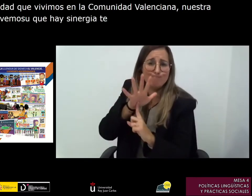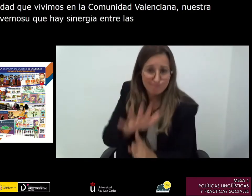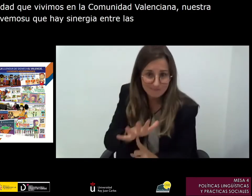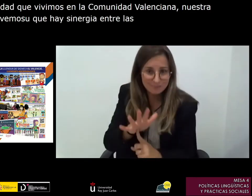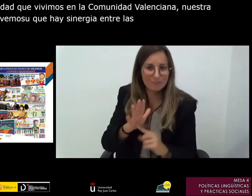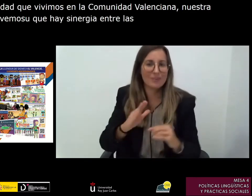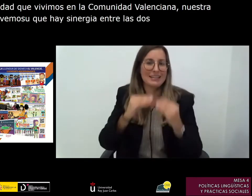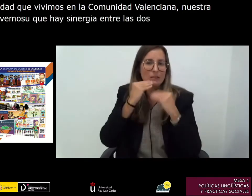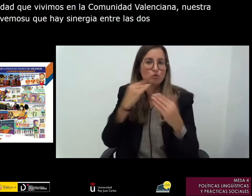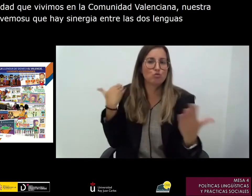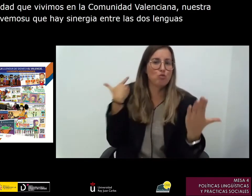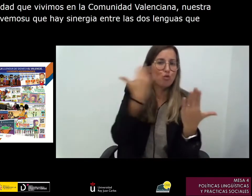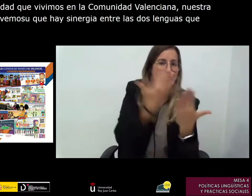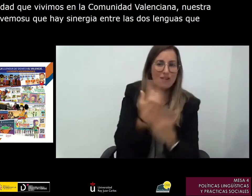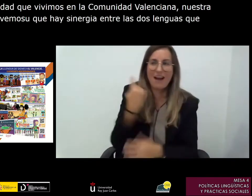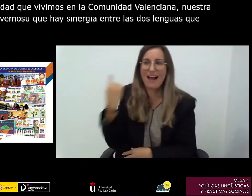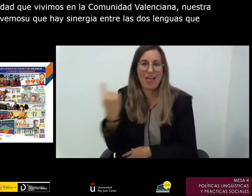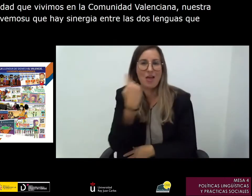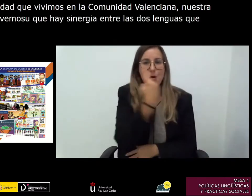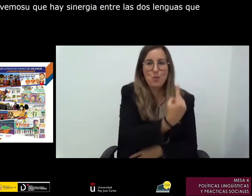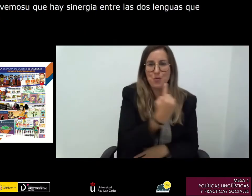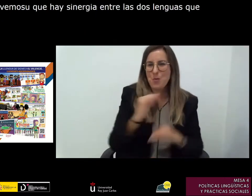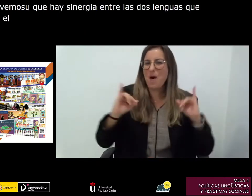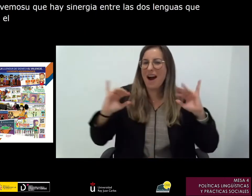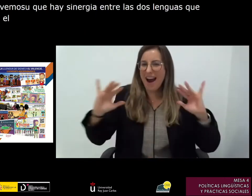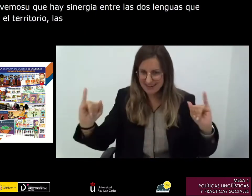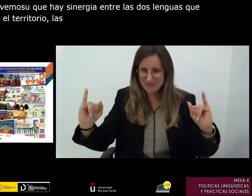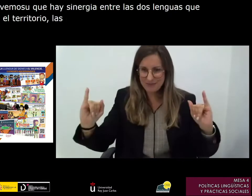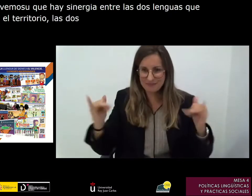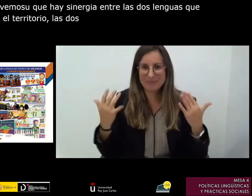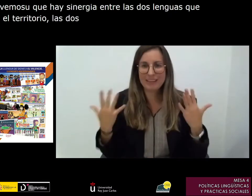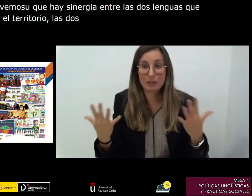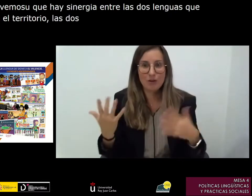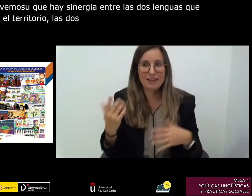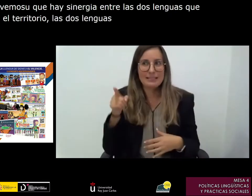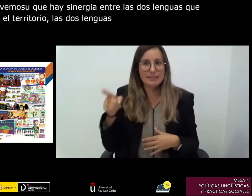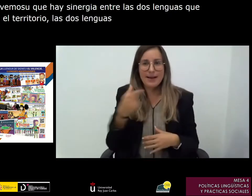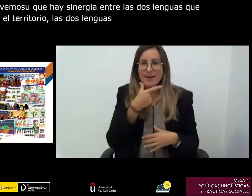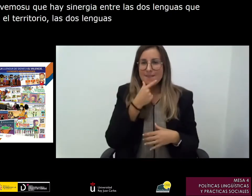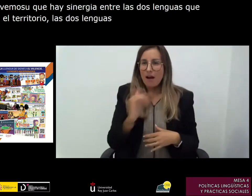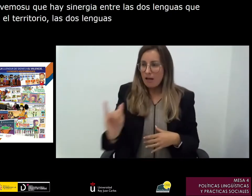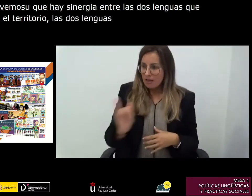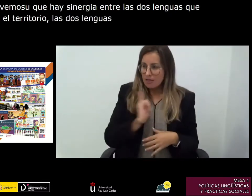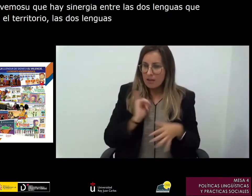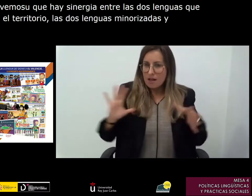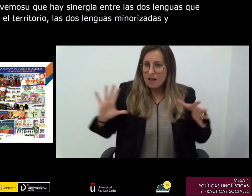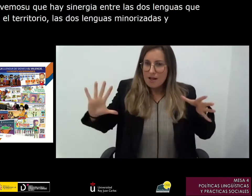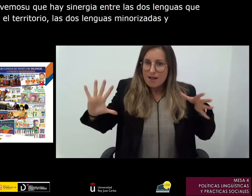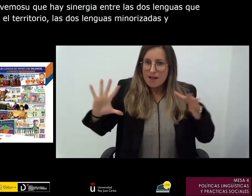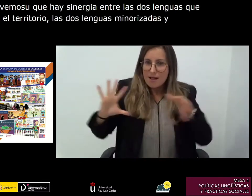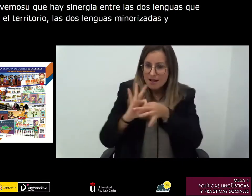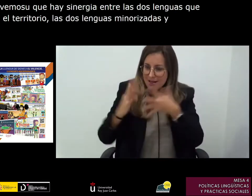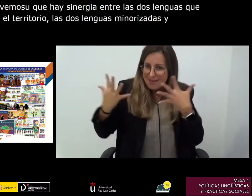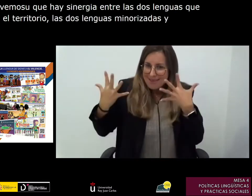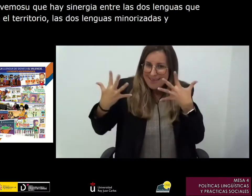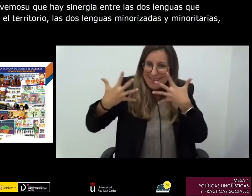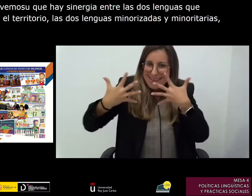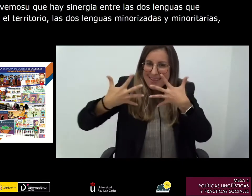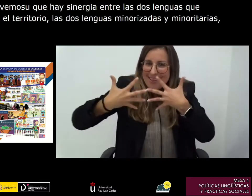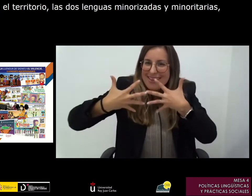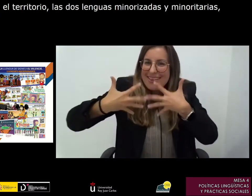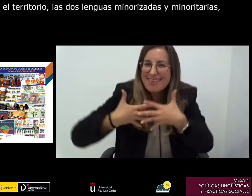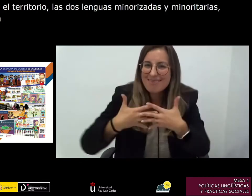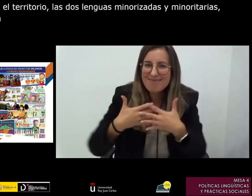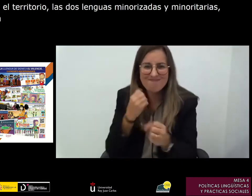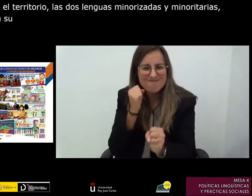identidad. Las dos lenguas minoritarias y minorizadas a lo largo de la historia, cada una en su forma, el valenciano